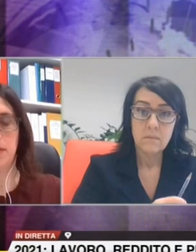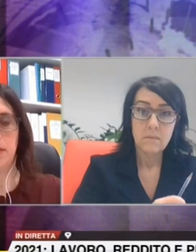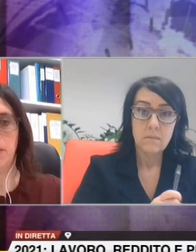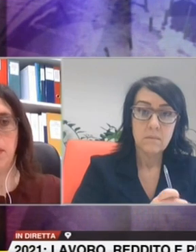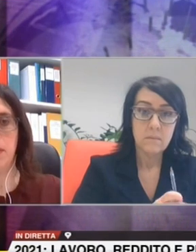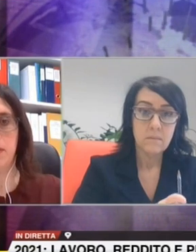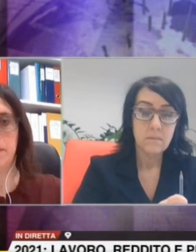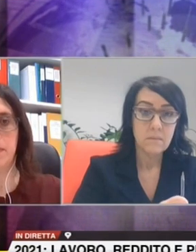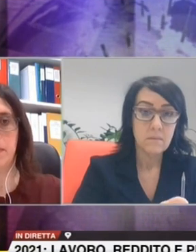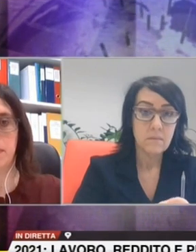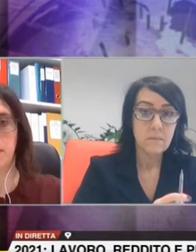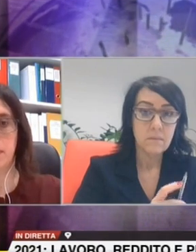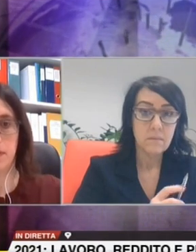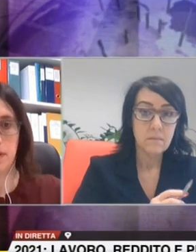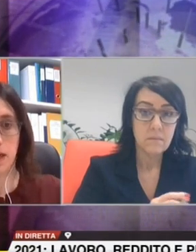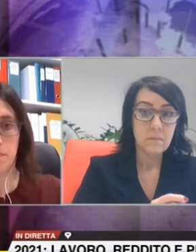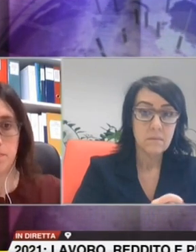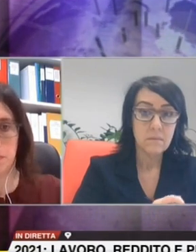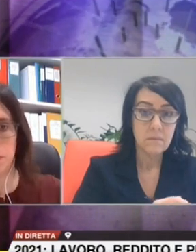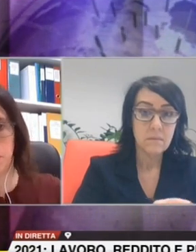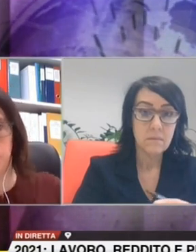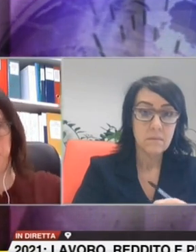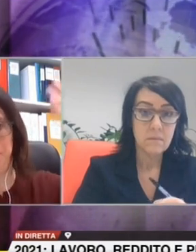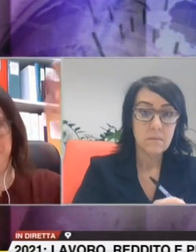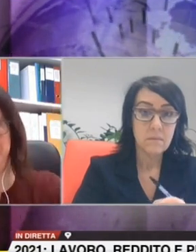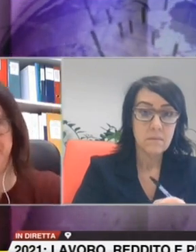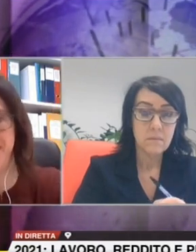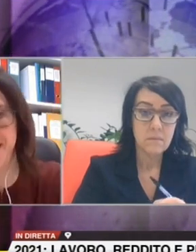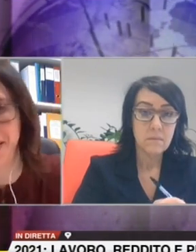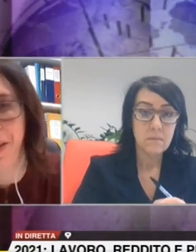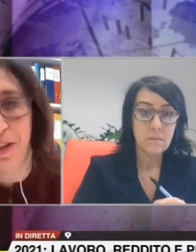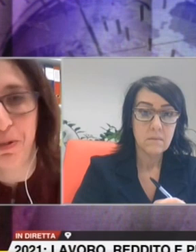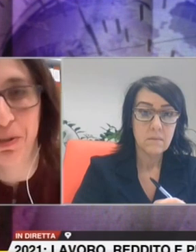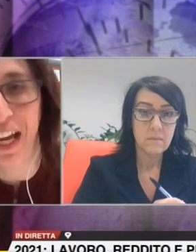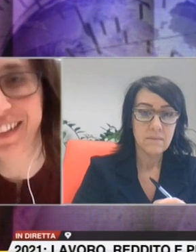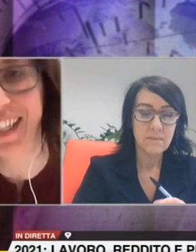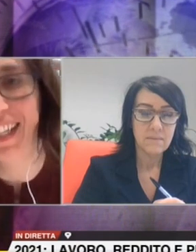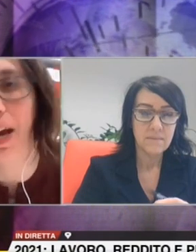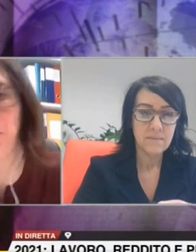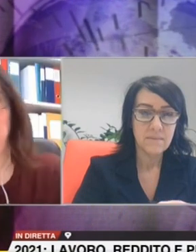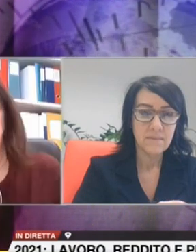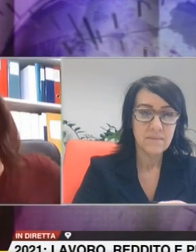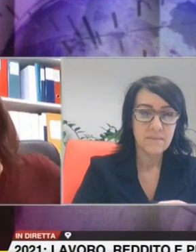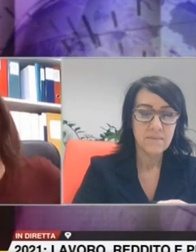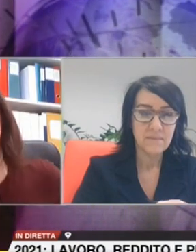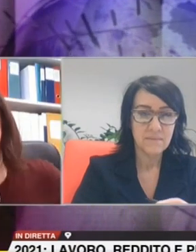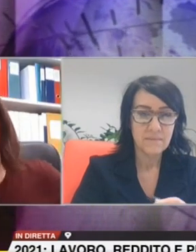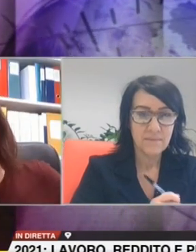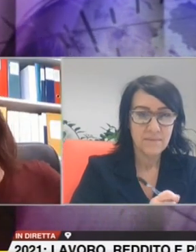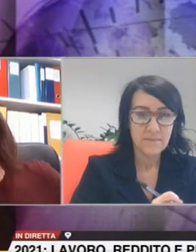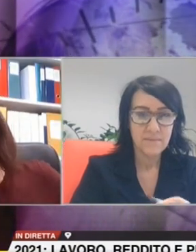Io non la sento. Deve aprire il microfono. Sara, dovresti aprire il microfono. Scusate,